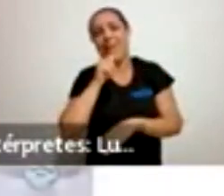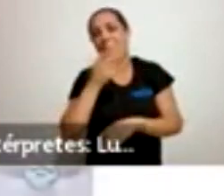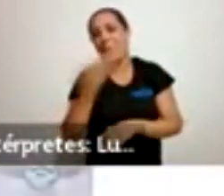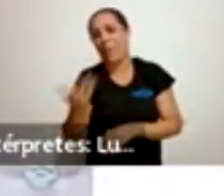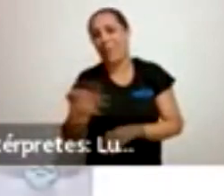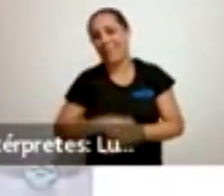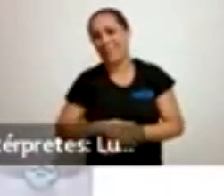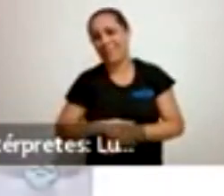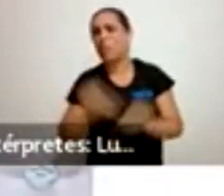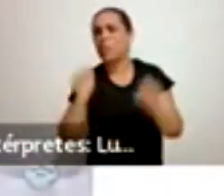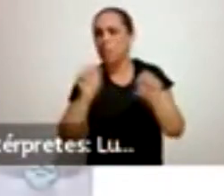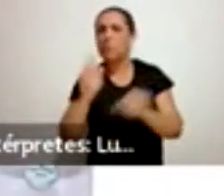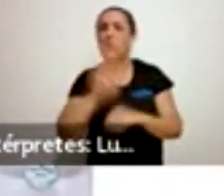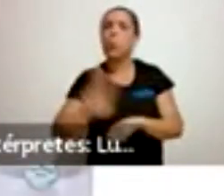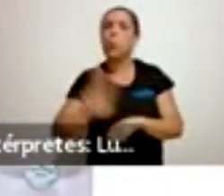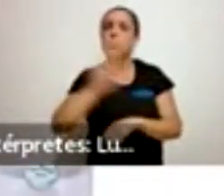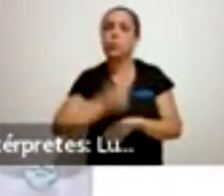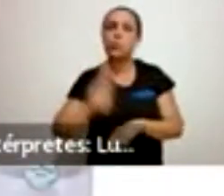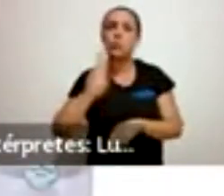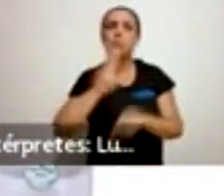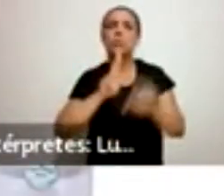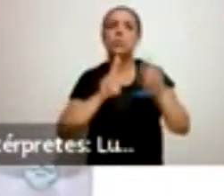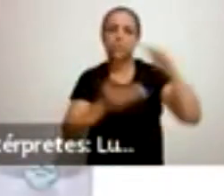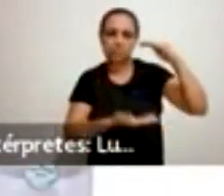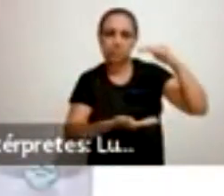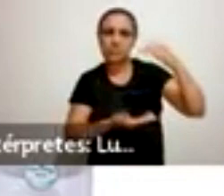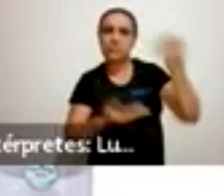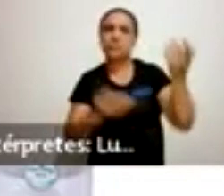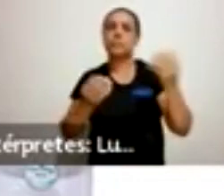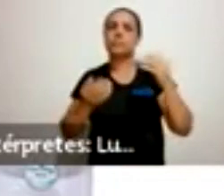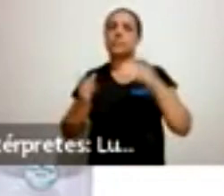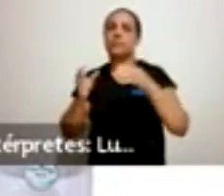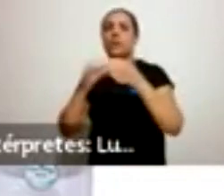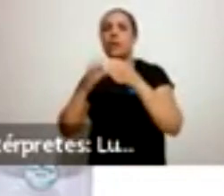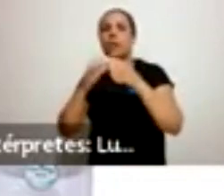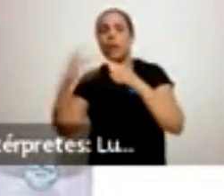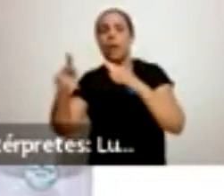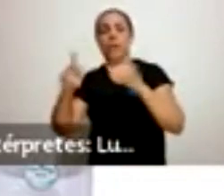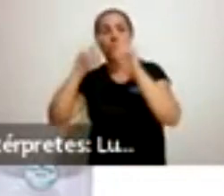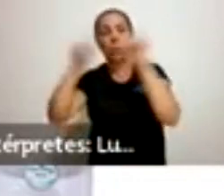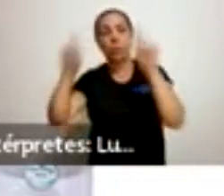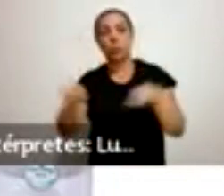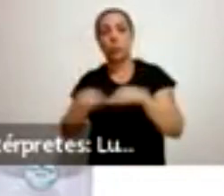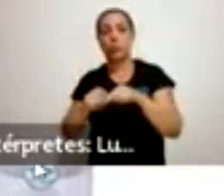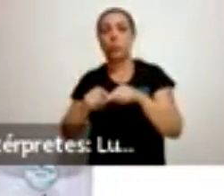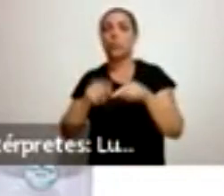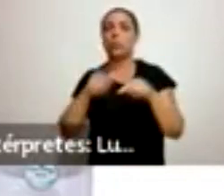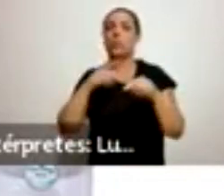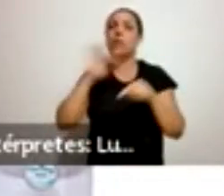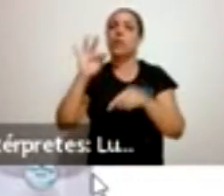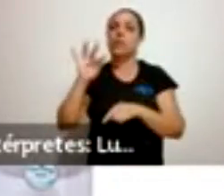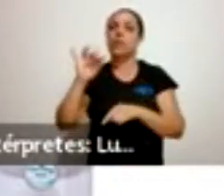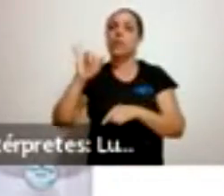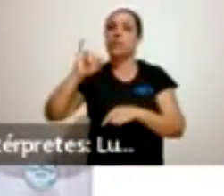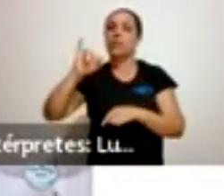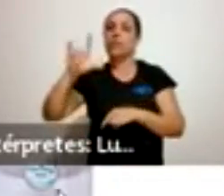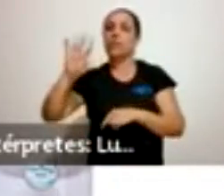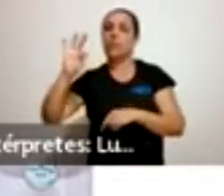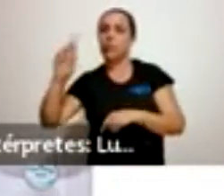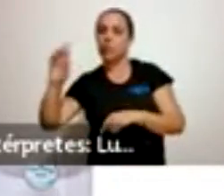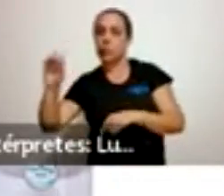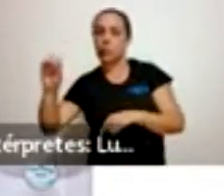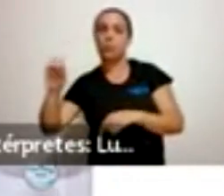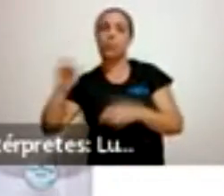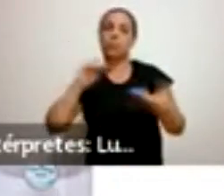uso dele: squeeze, para quem já tem um filtro instalado em casa, tem um Mega Soft. Temos um filtro muito básico, muito eficiente,